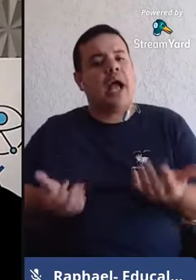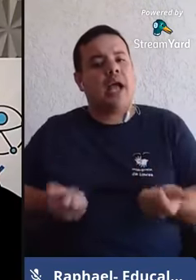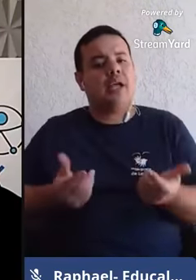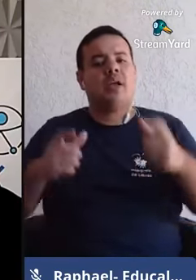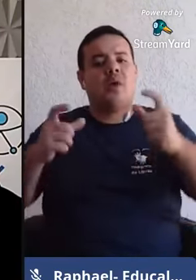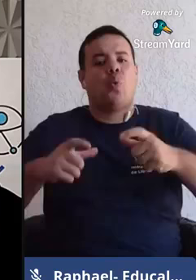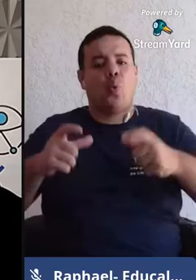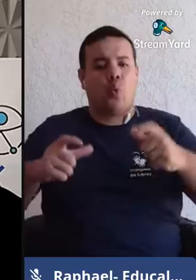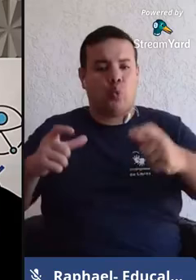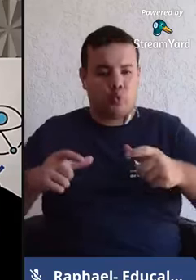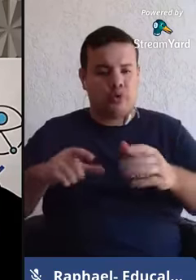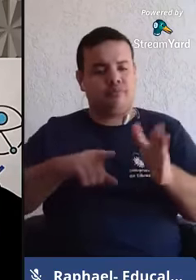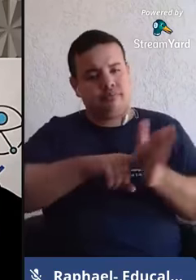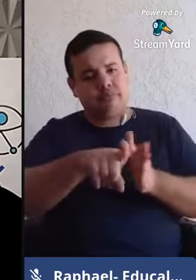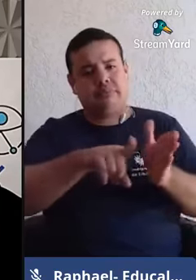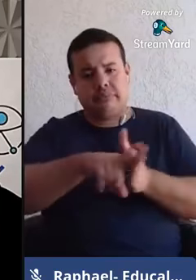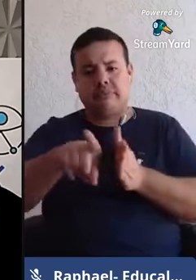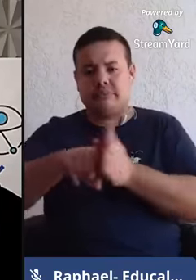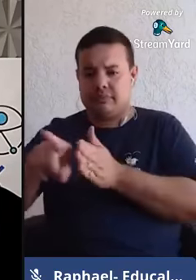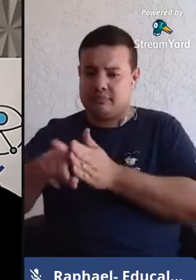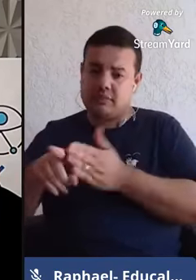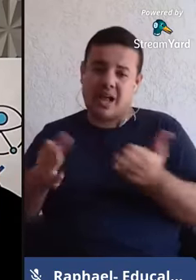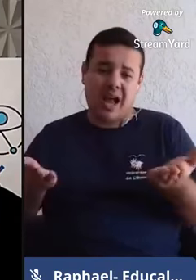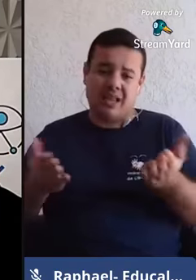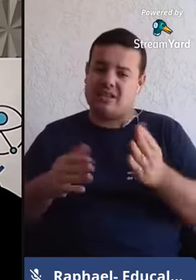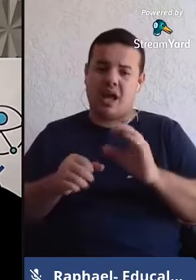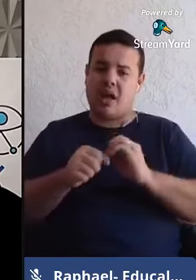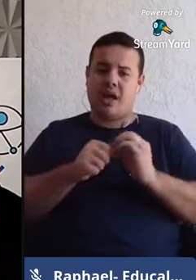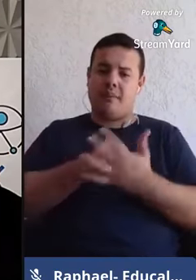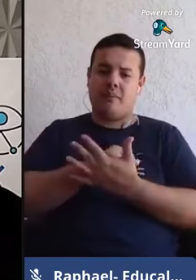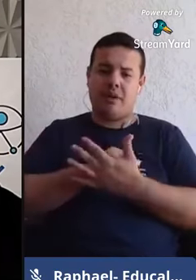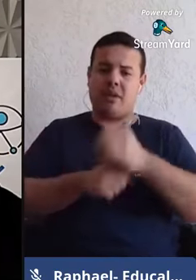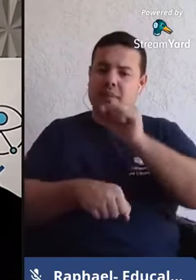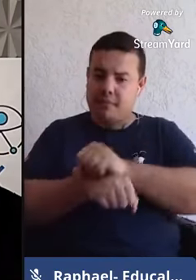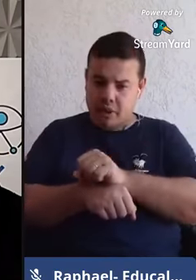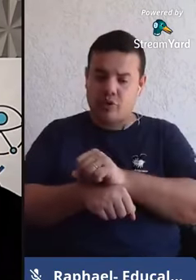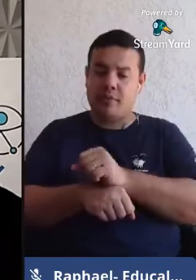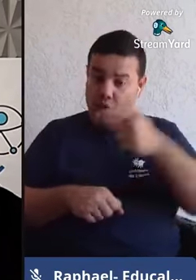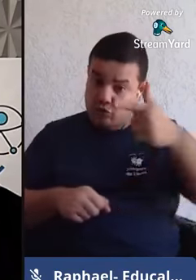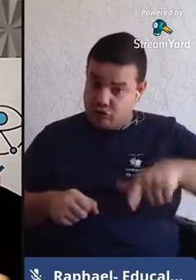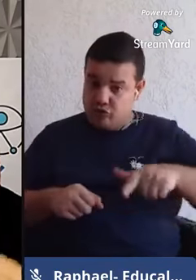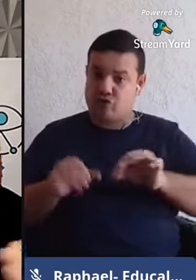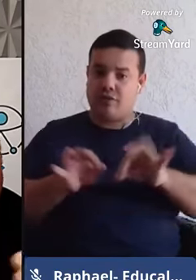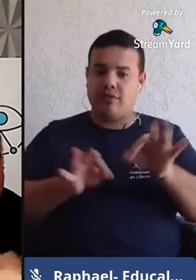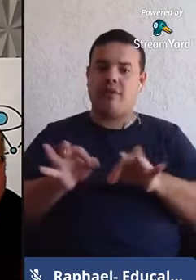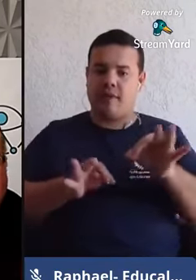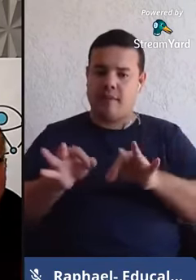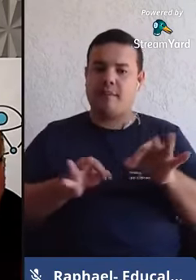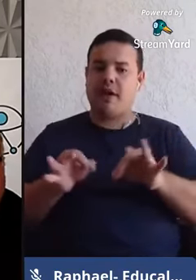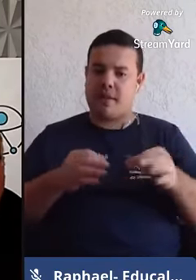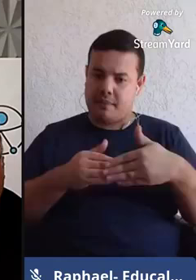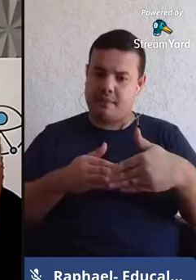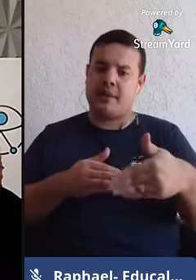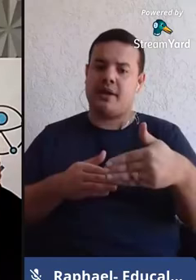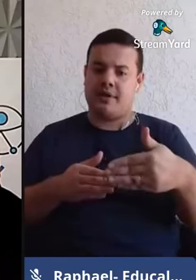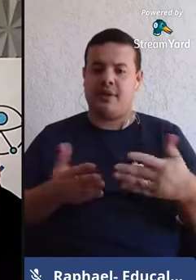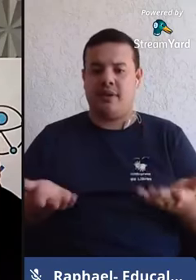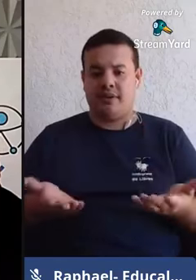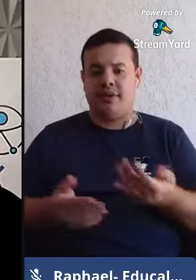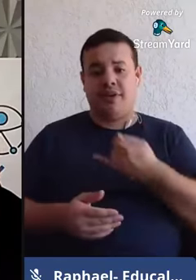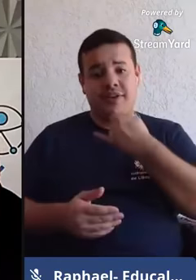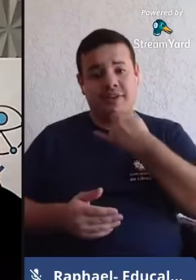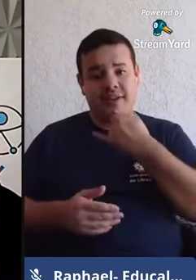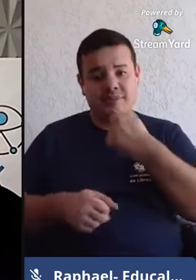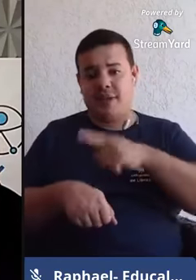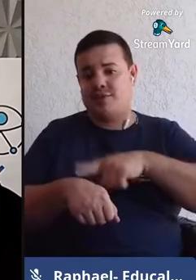que daí com essa pandemia parou. Mas eu vou retomar assim mesmo, porque é um bom momento para isso. Ó, infelizmente, o tempo vai